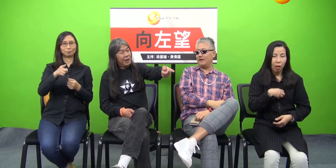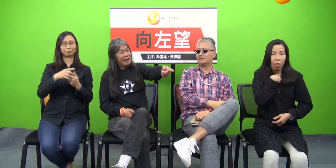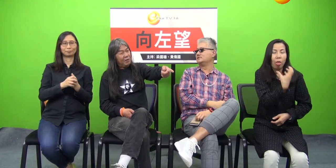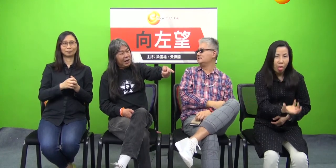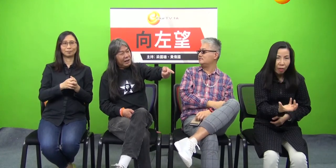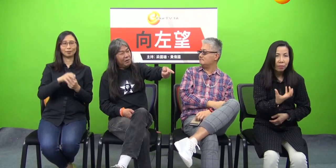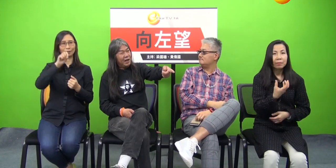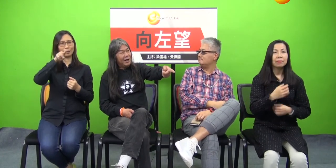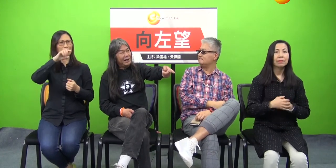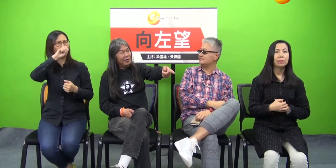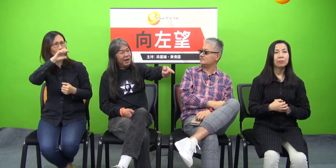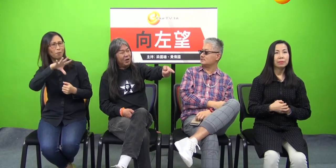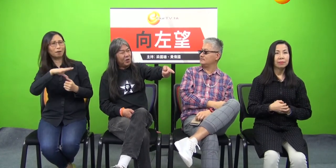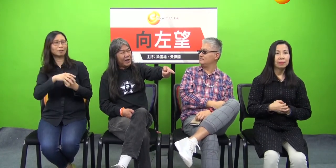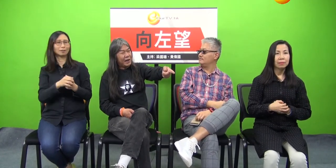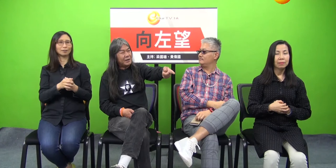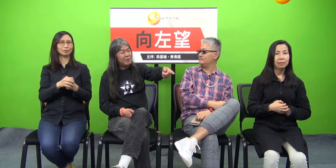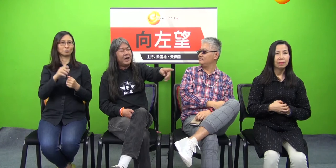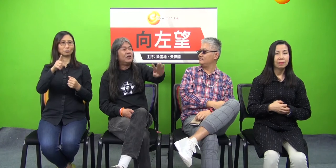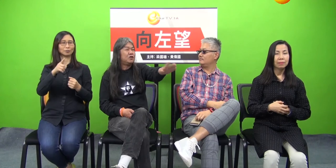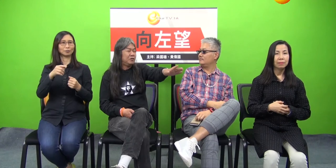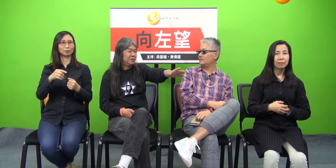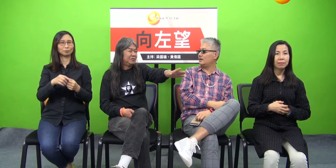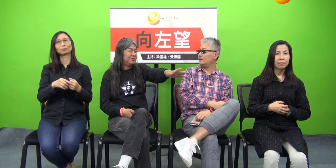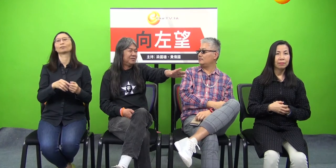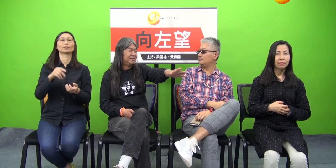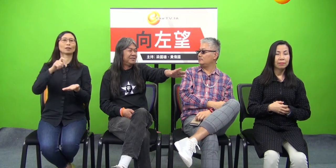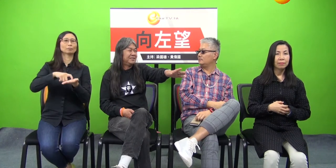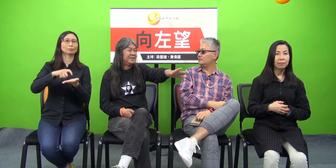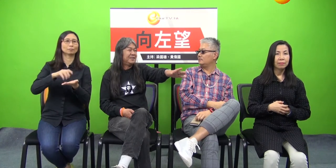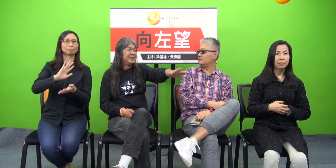科。 你话，我当你记者未算，